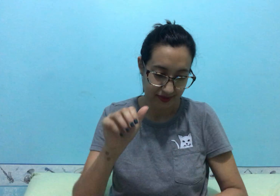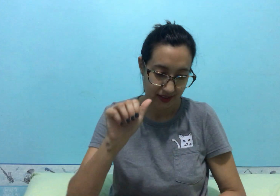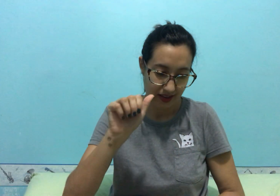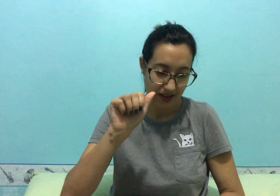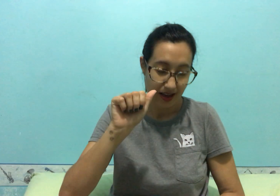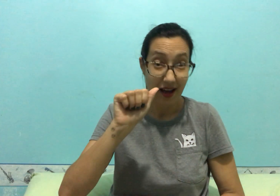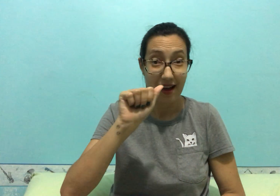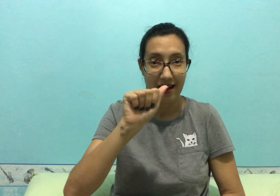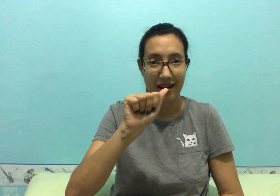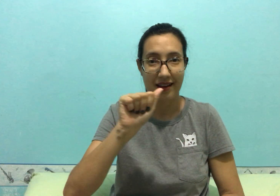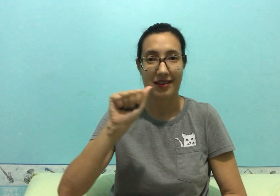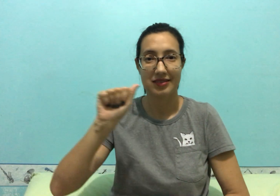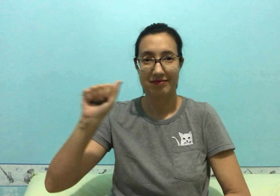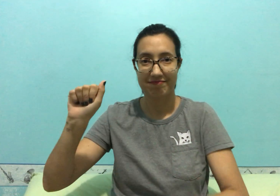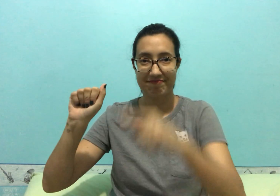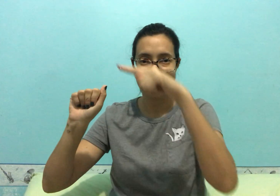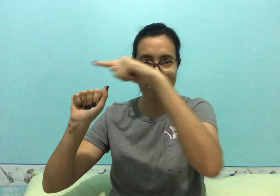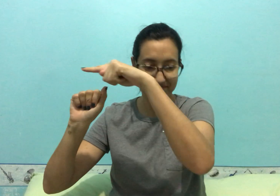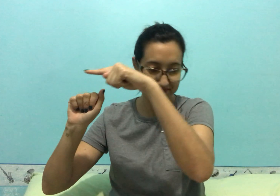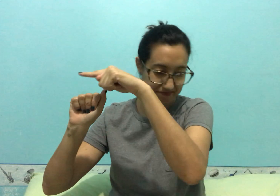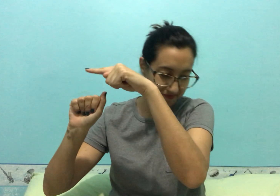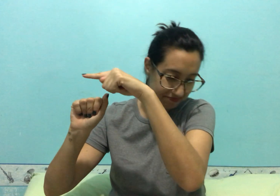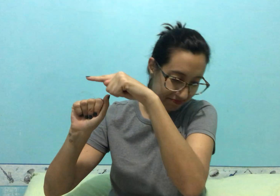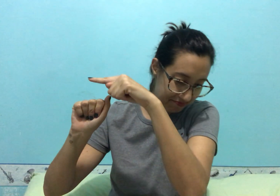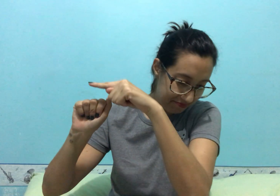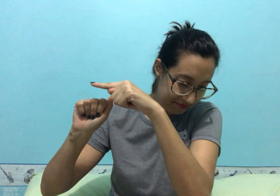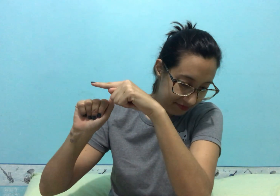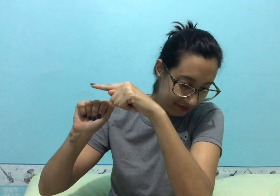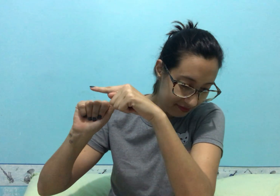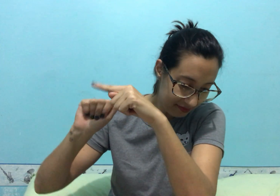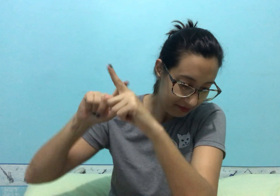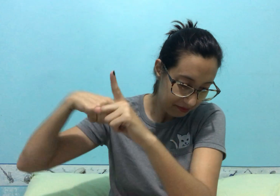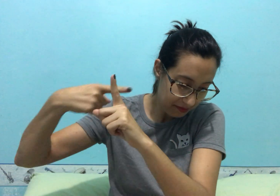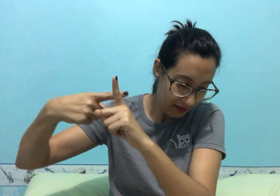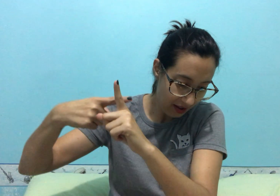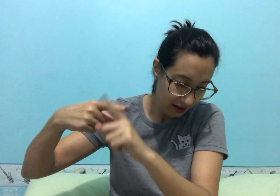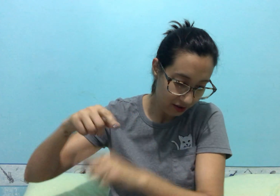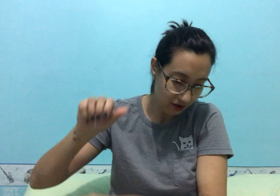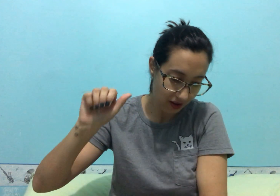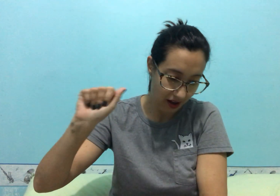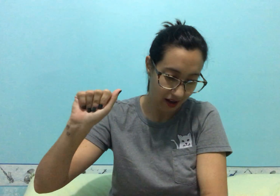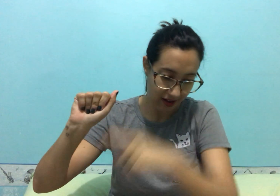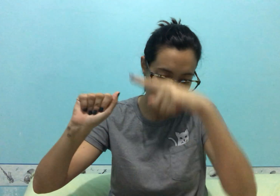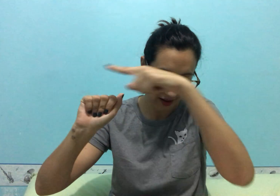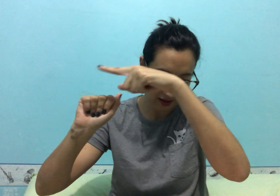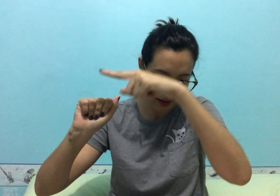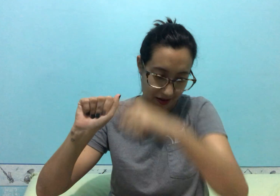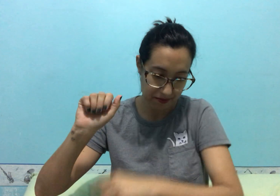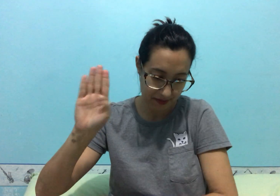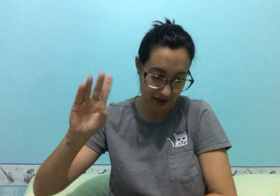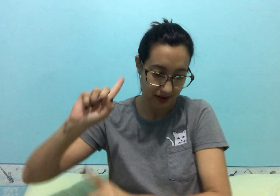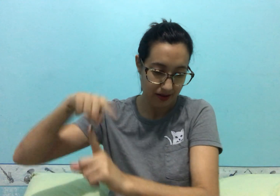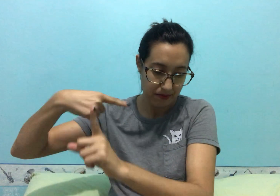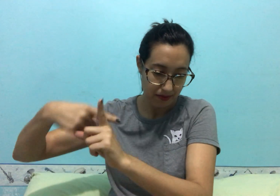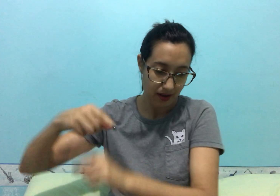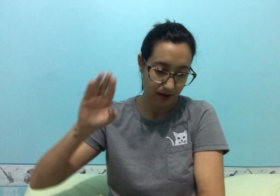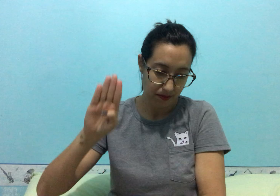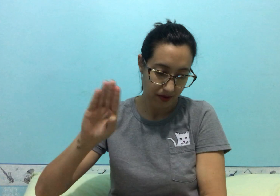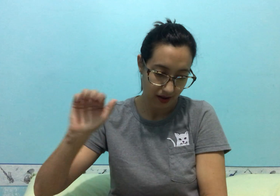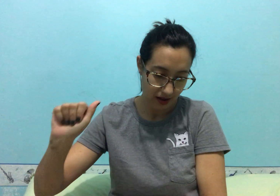ok? Podemos avançar. Nós sabemos que o A AND não A vai dar 0,